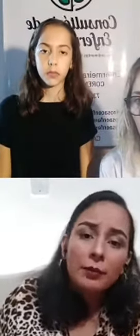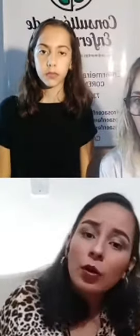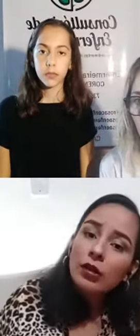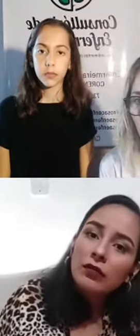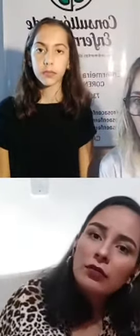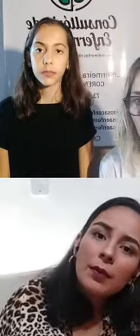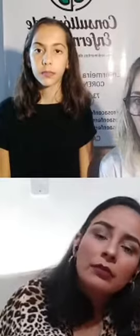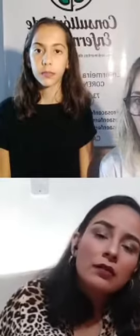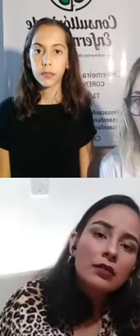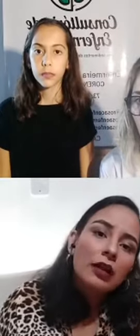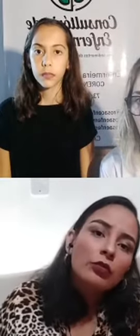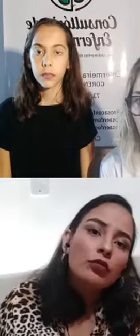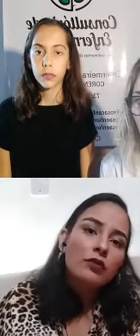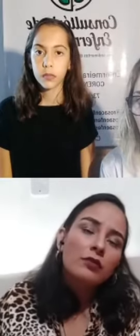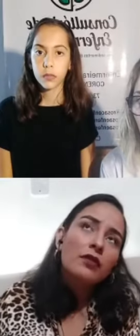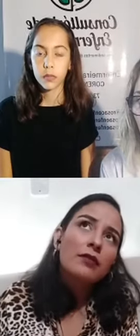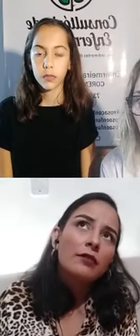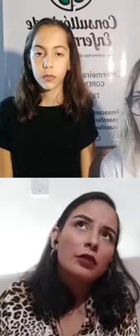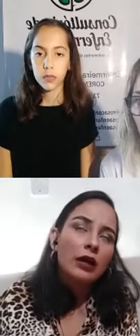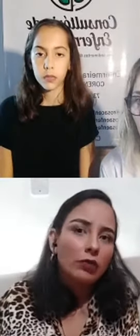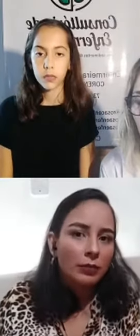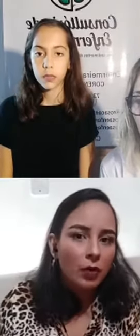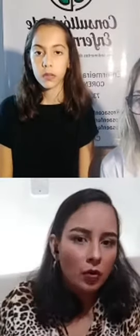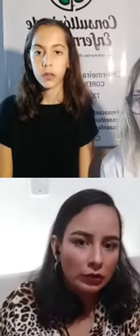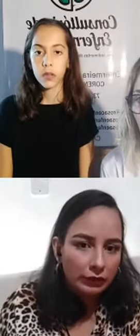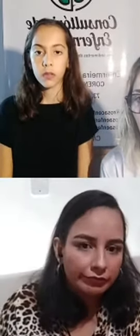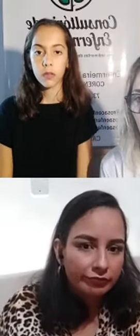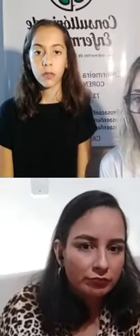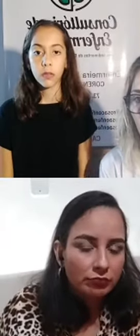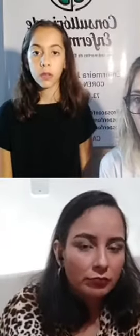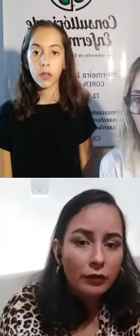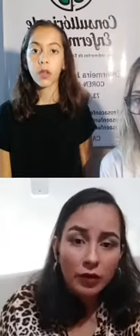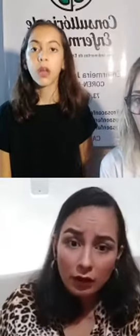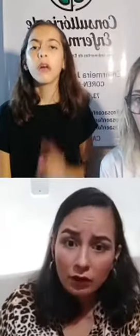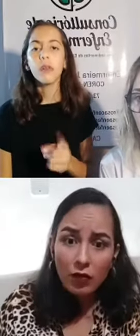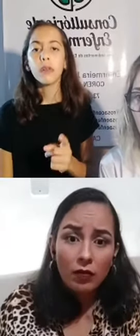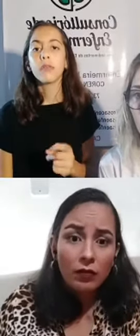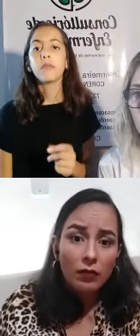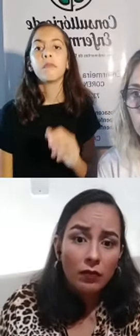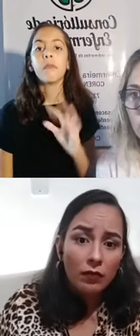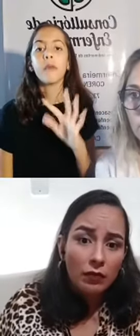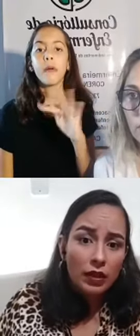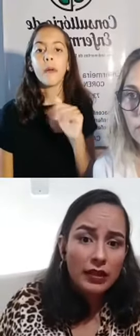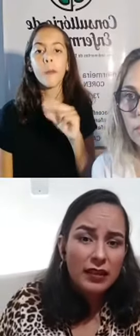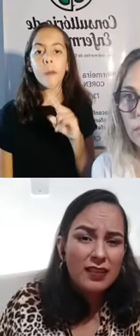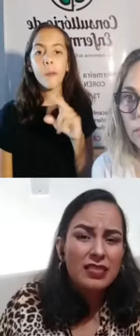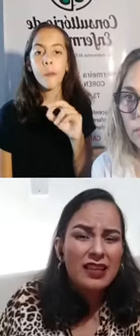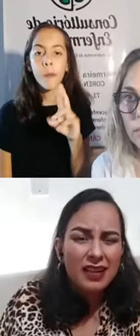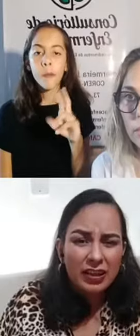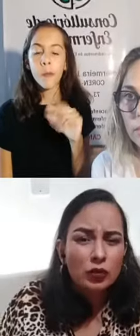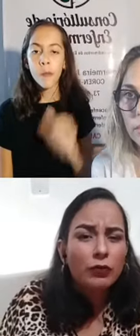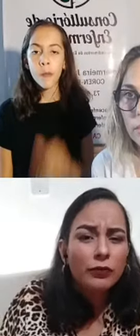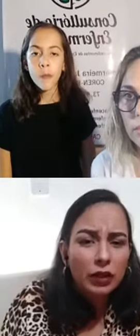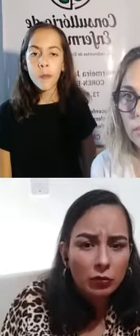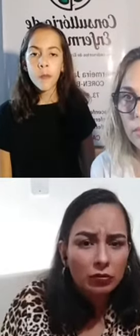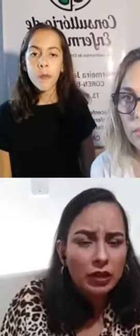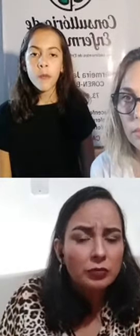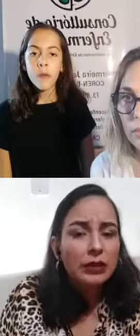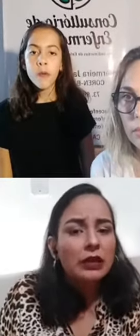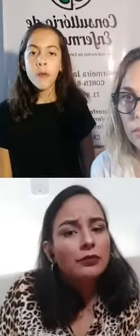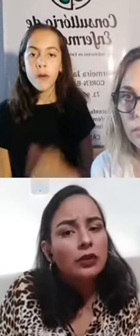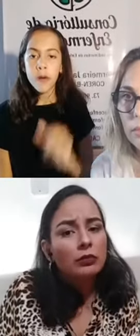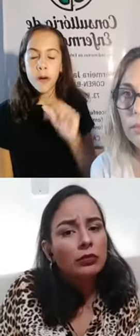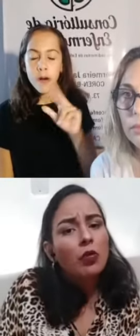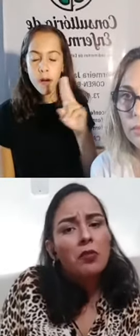aula remota, se você pergunta assim, Darluce, você é a favor da aula remota? Eu falei, sou. Né, dessa questão do vínculo, né, de